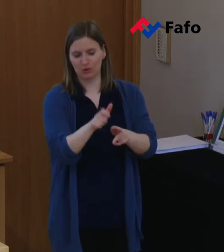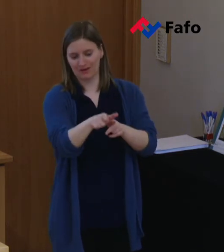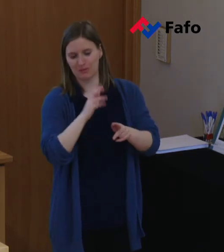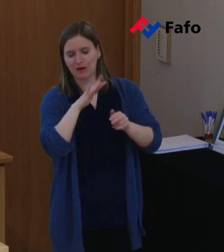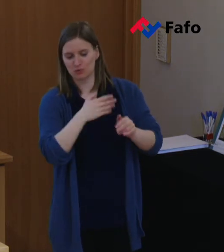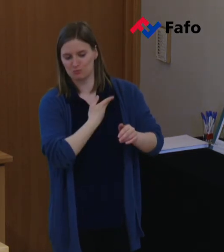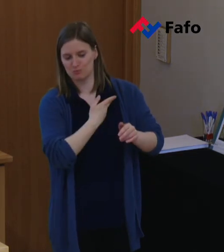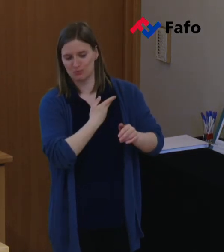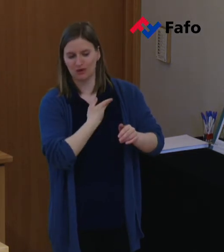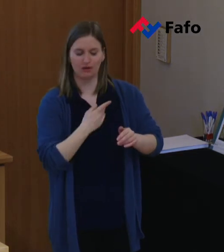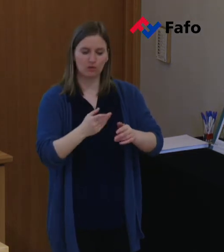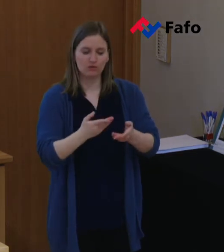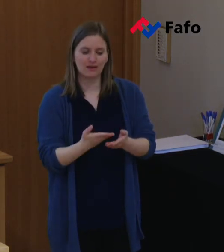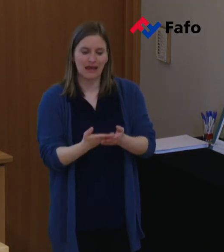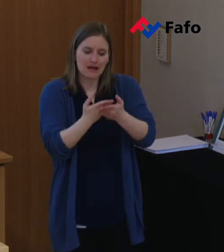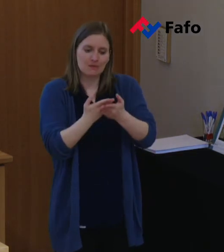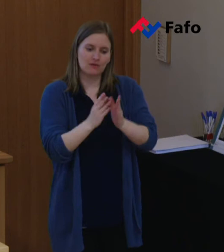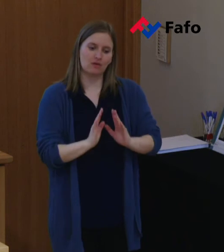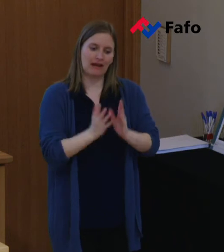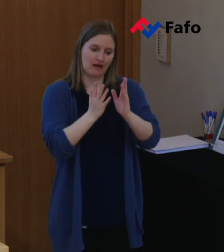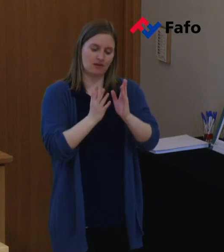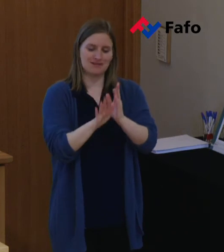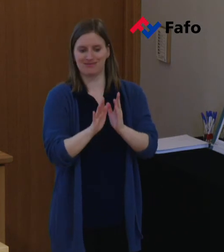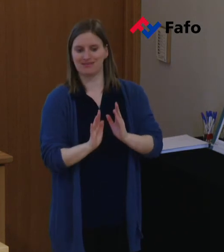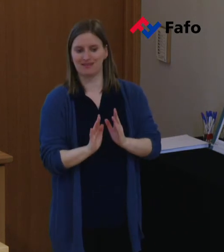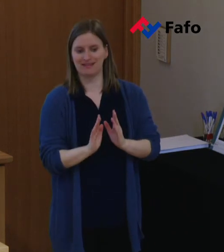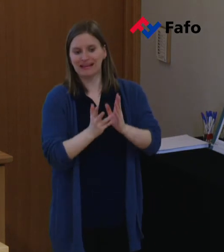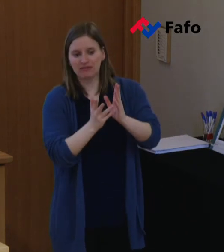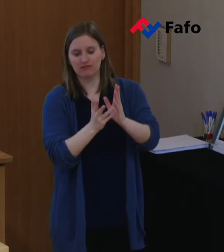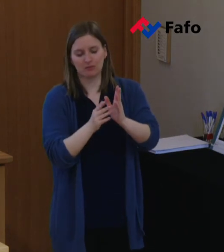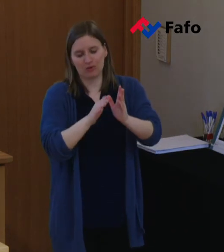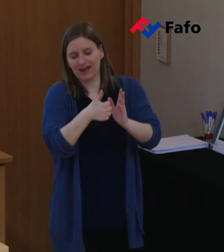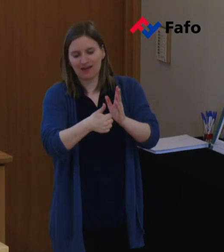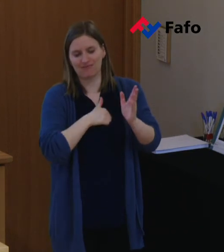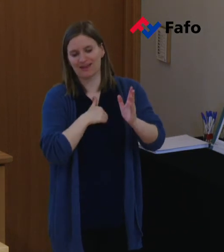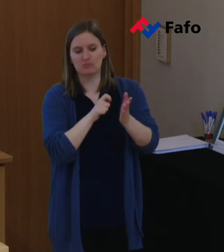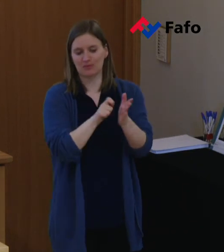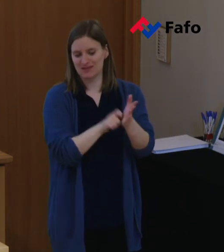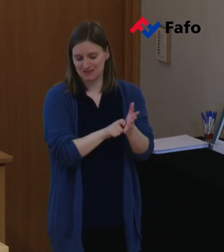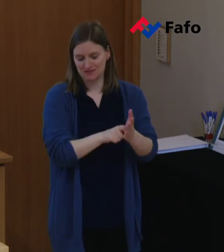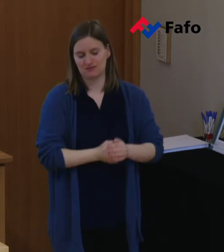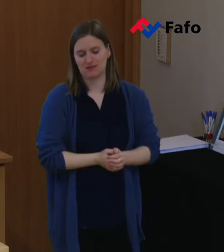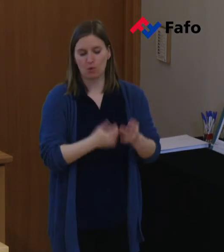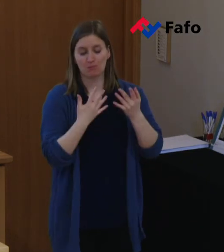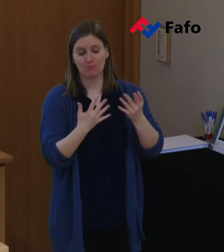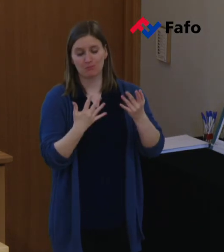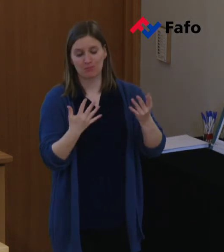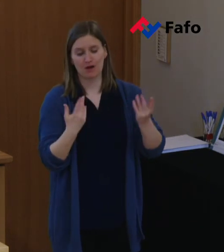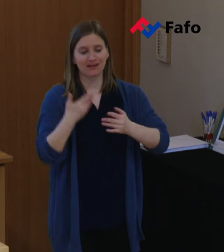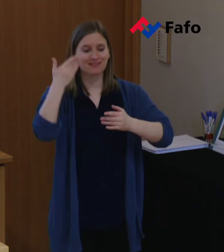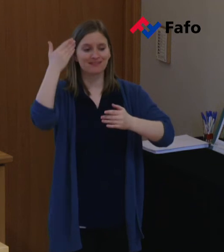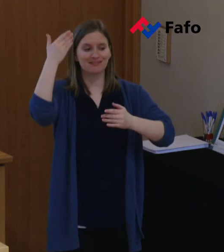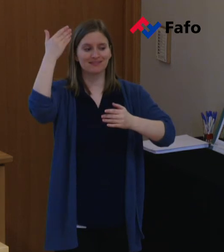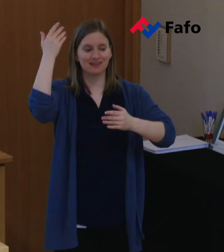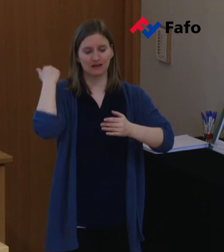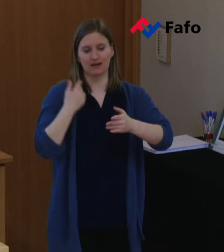få hjelp til å på en måte leve livet sitt på sine premisser. Og mange av de har jo tidligere historier